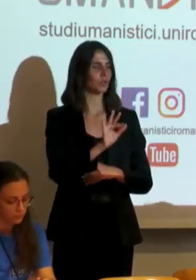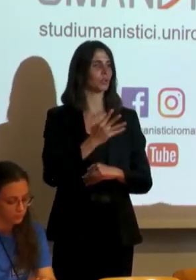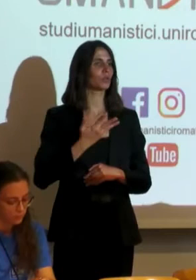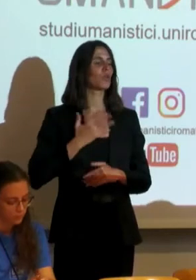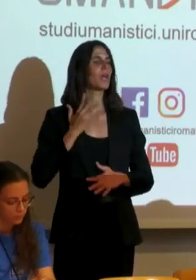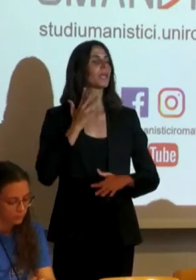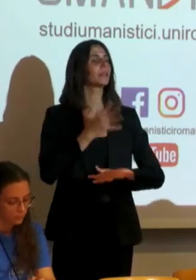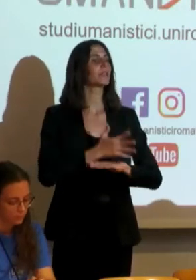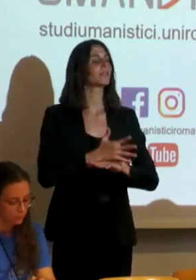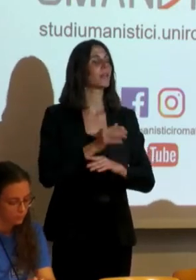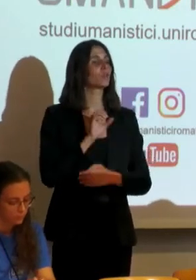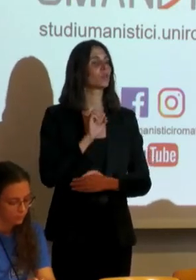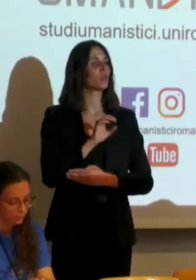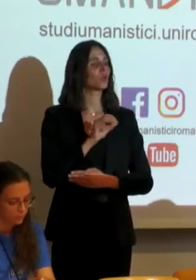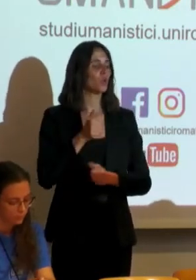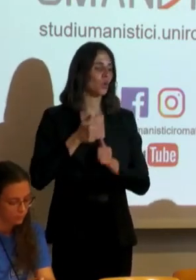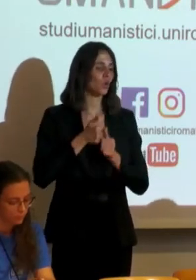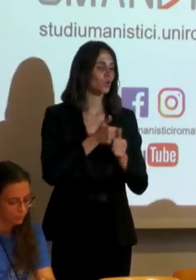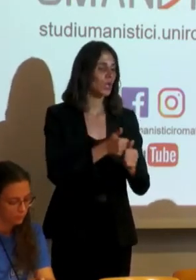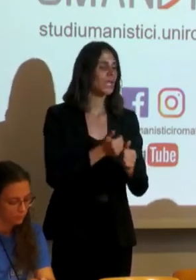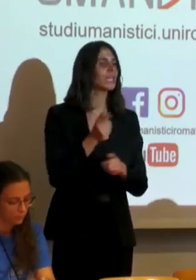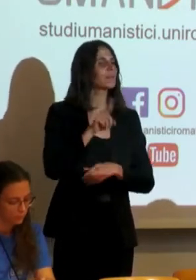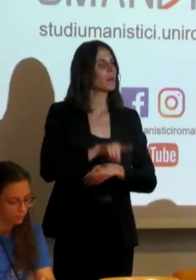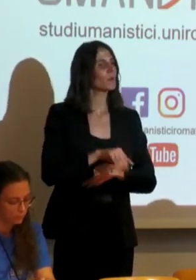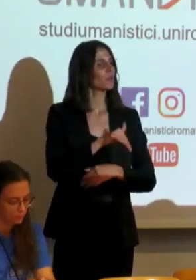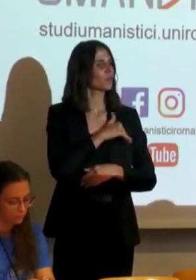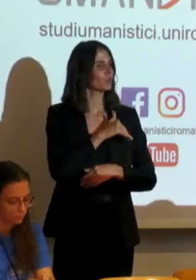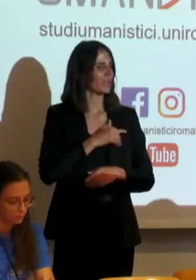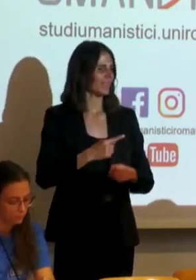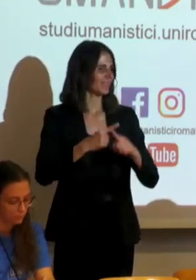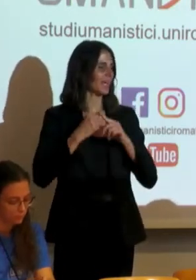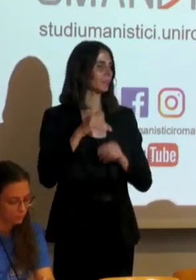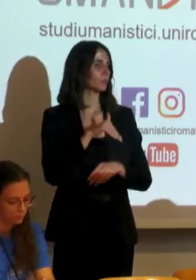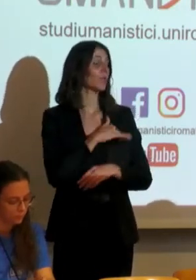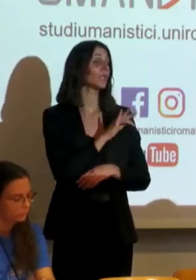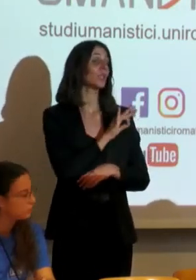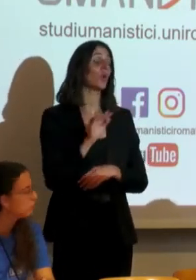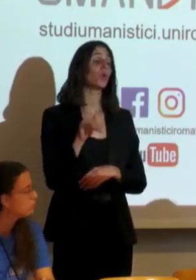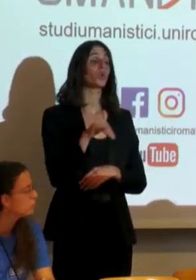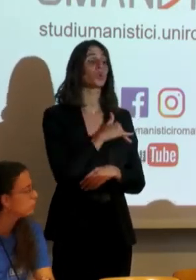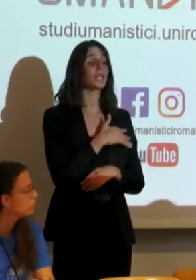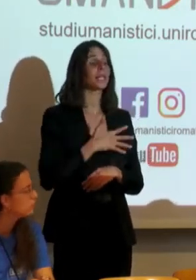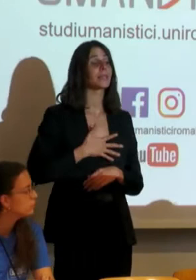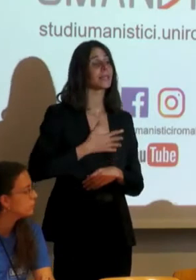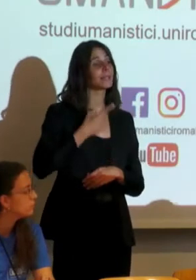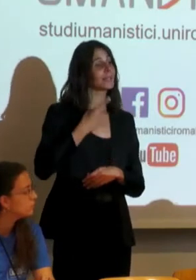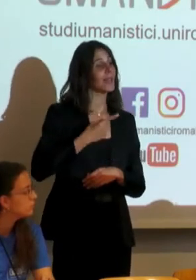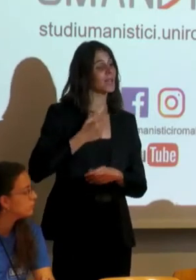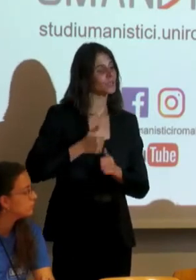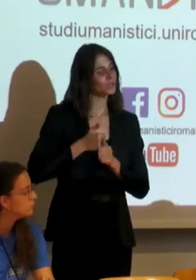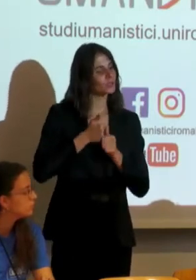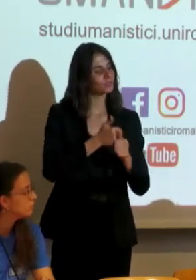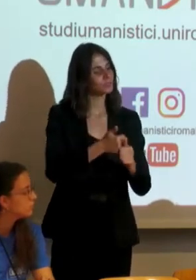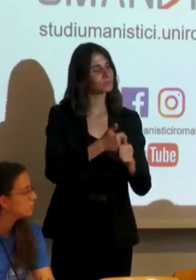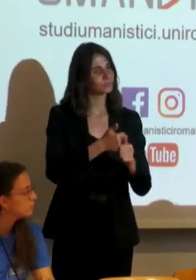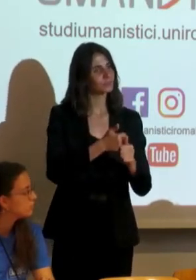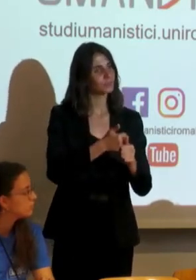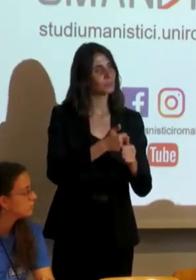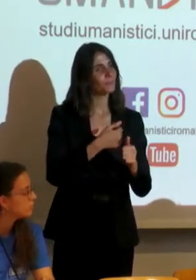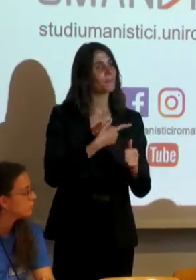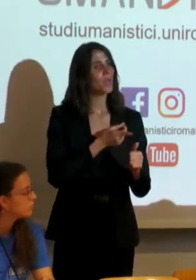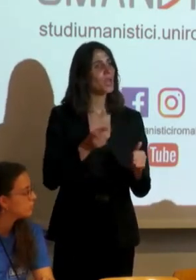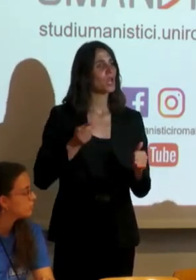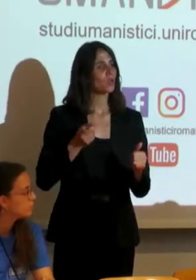degli studenti, come avete potuto vedere, degli studenti senior, che per inciso fruiscono anche di borse, proprio